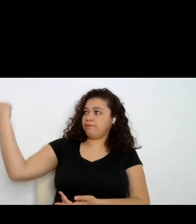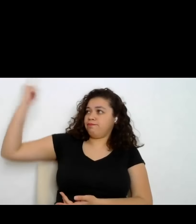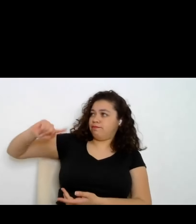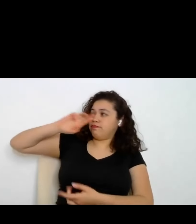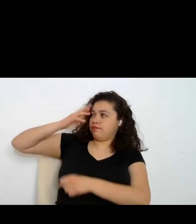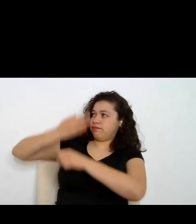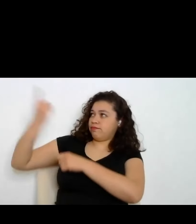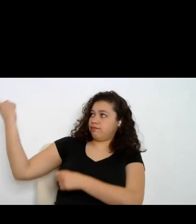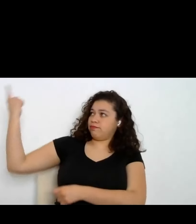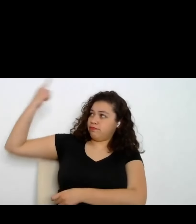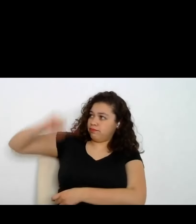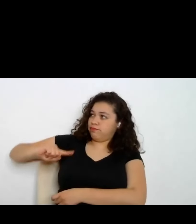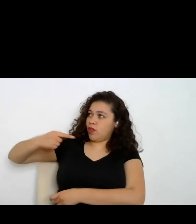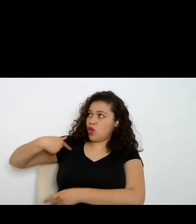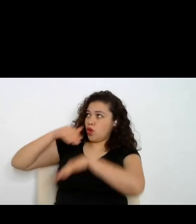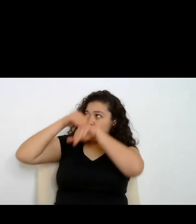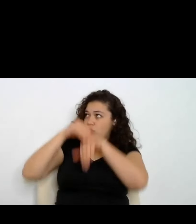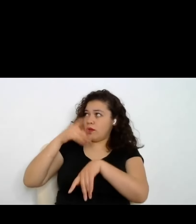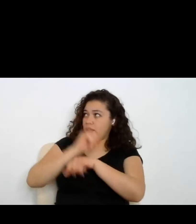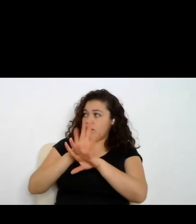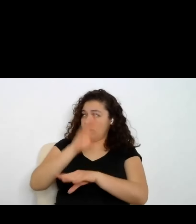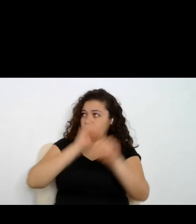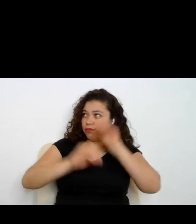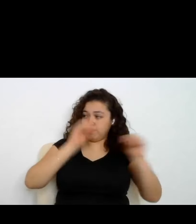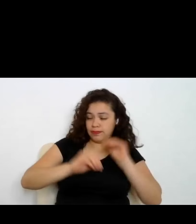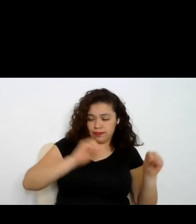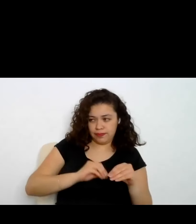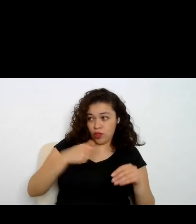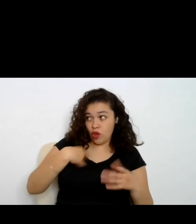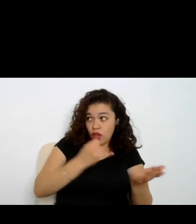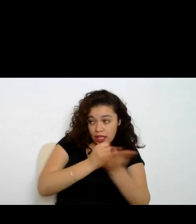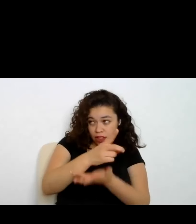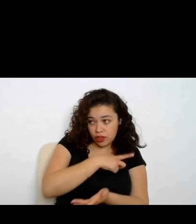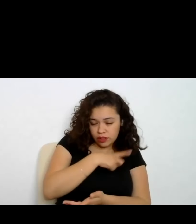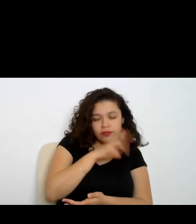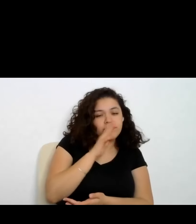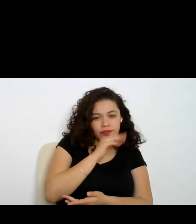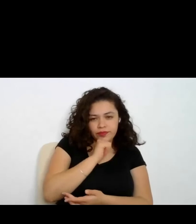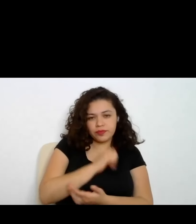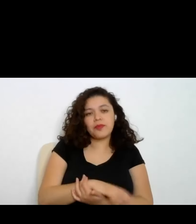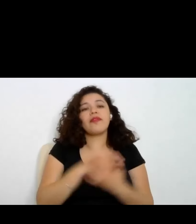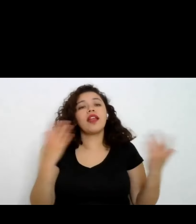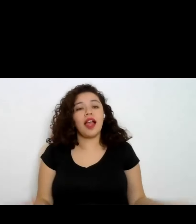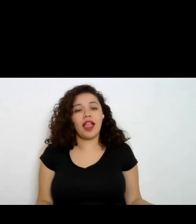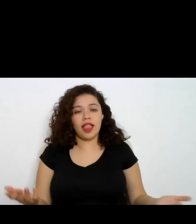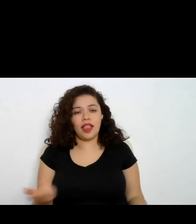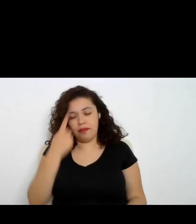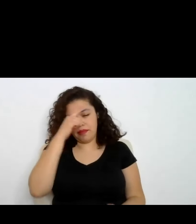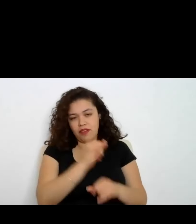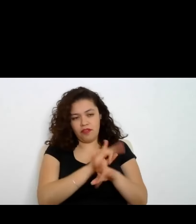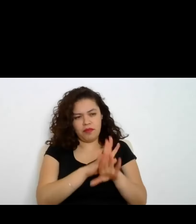caso, se los doy para que procese la nómina de mis empleados. Si el encargado da otro uso